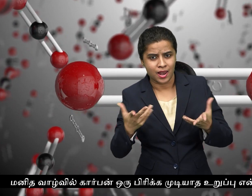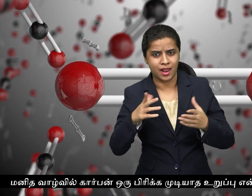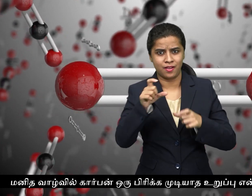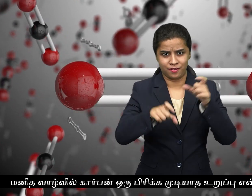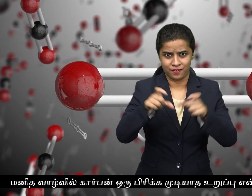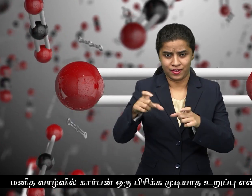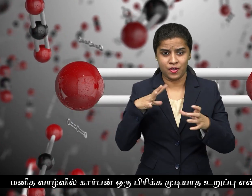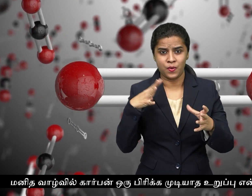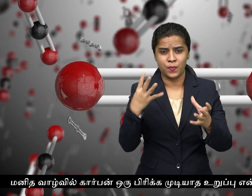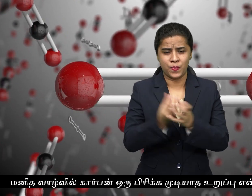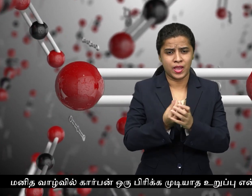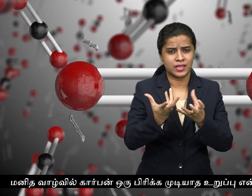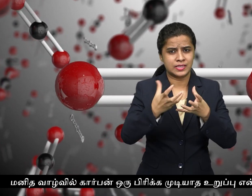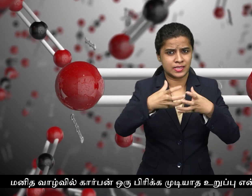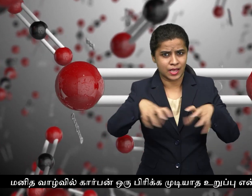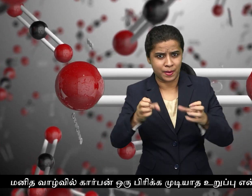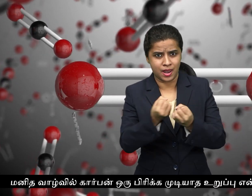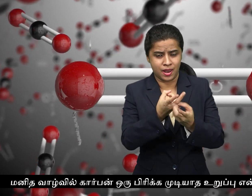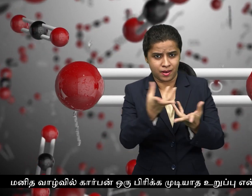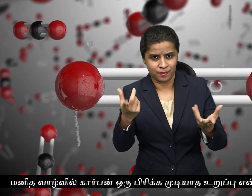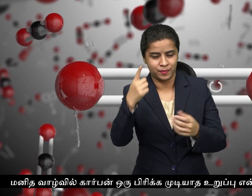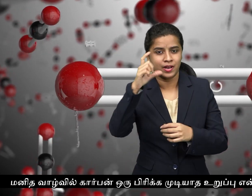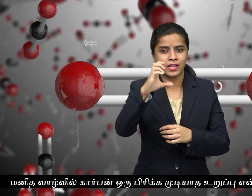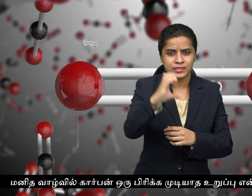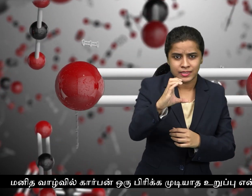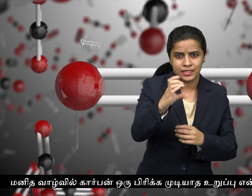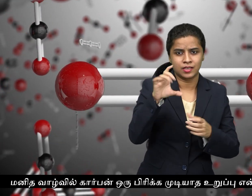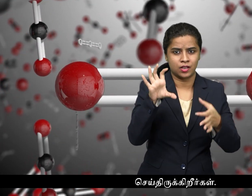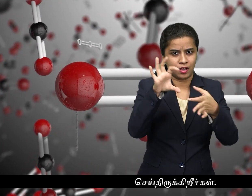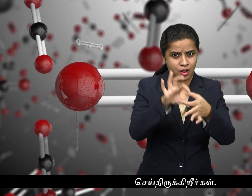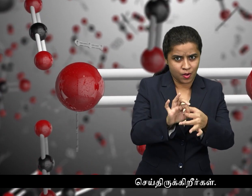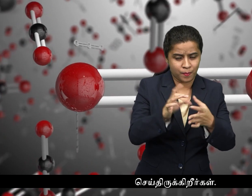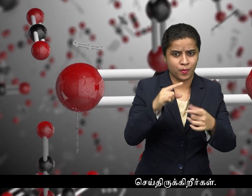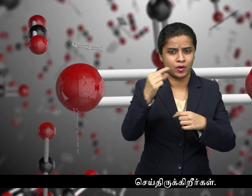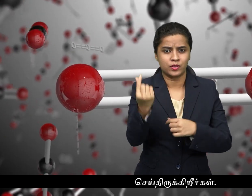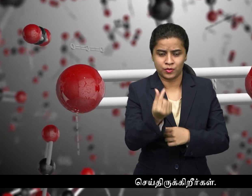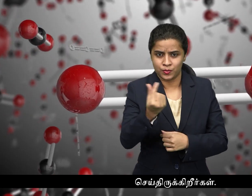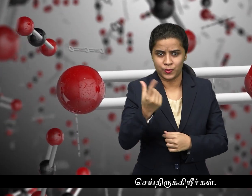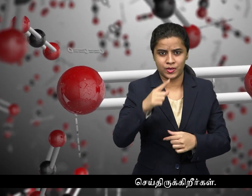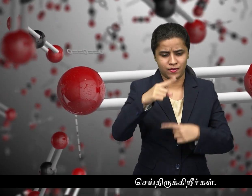மனித வாழ்வில் கார்பன் ஒரு பிரிக்க முடியாத உறுப்பு என்பதை நீங்கள் ஆய்வு செய்திருக்கிறீர்கள்.